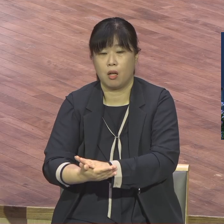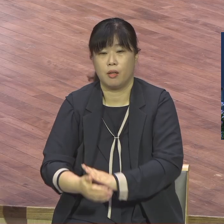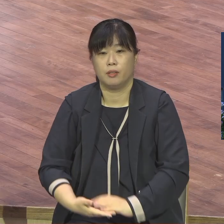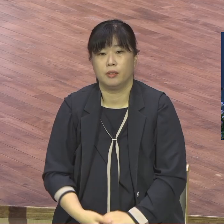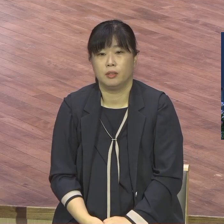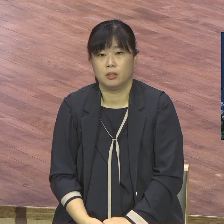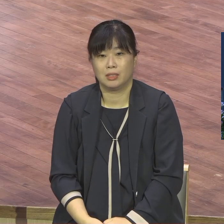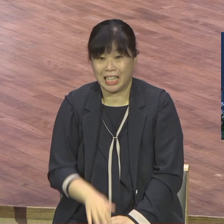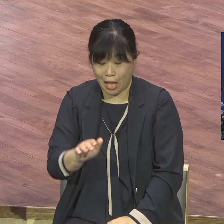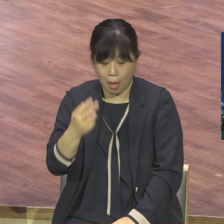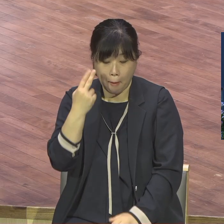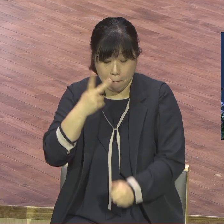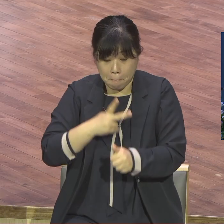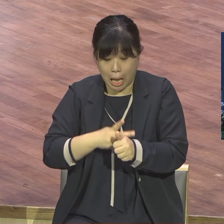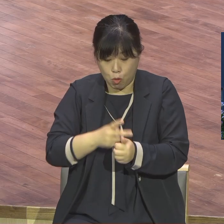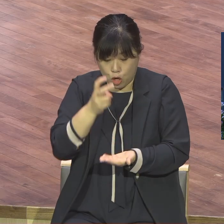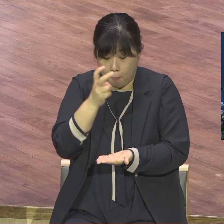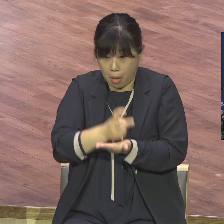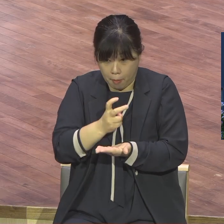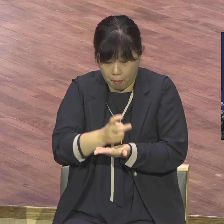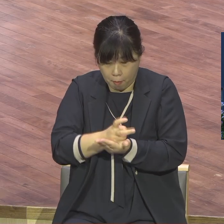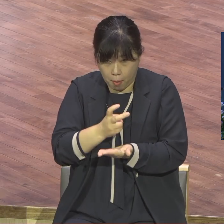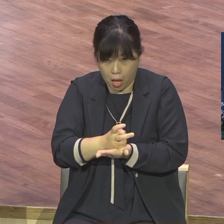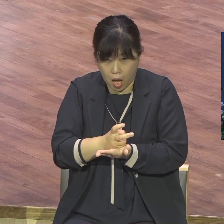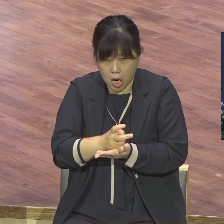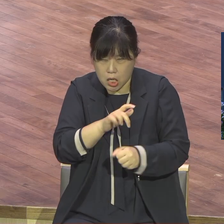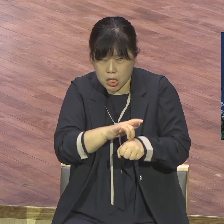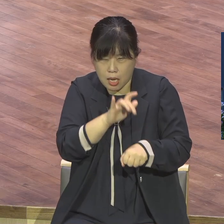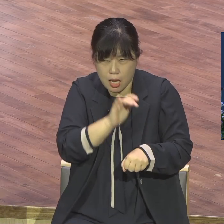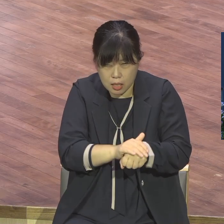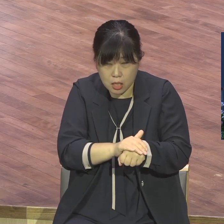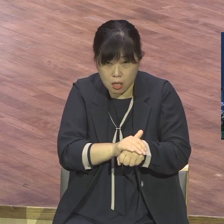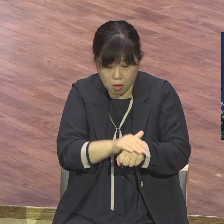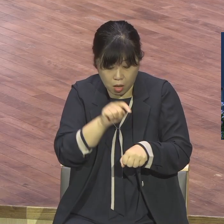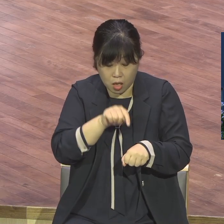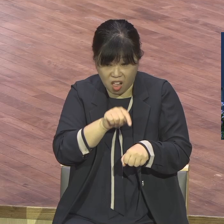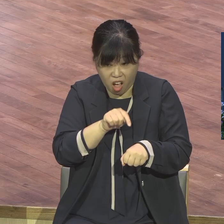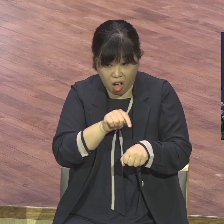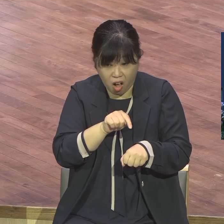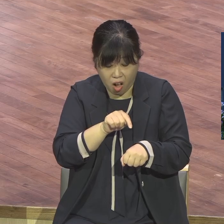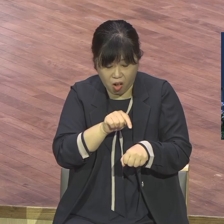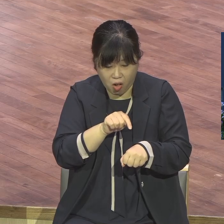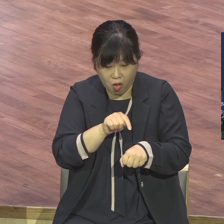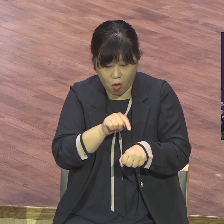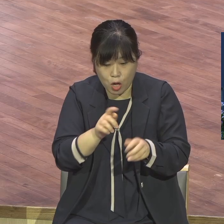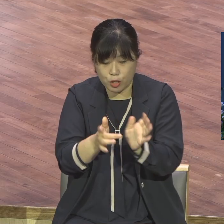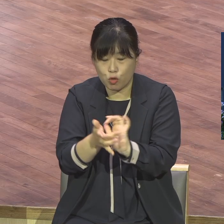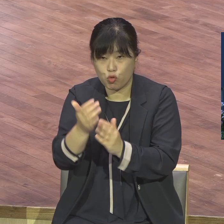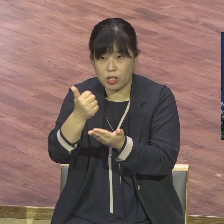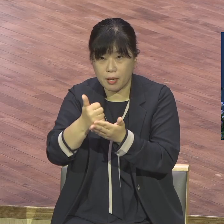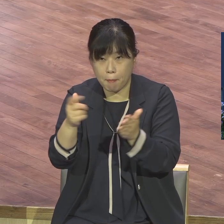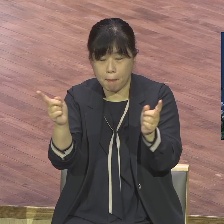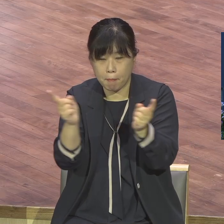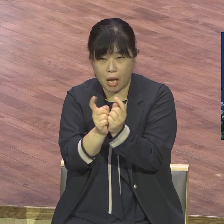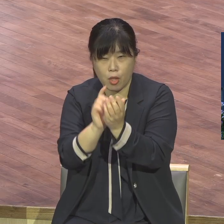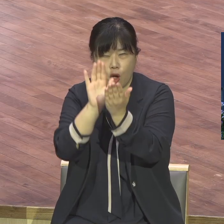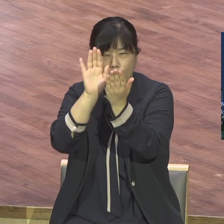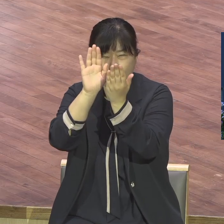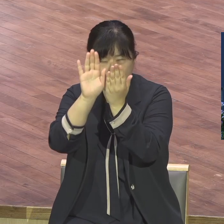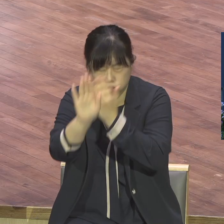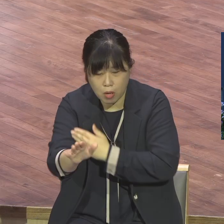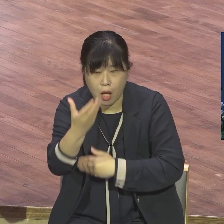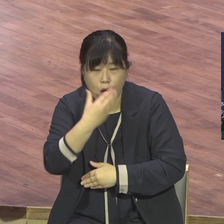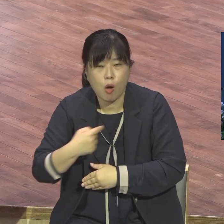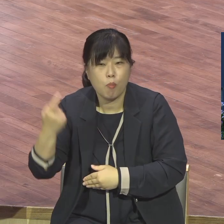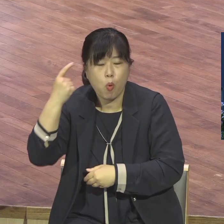바울 속에 있었던 율법적 열심 이것이 완전히 복음적 은혜가 넘치는 삶으로 완전히 전환되어